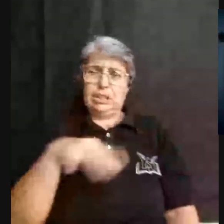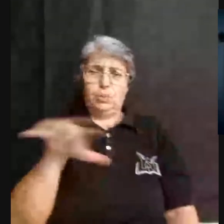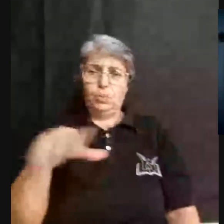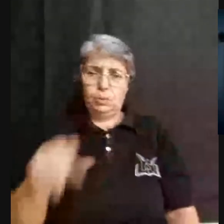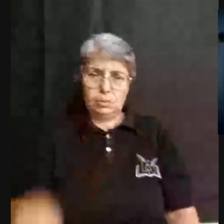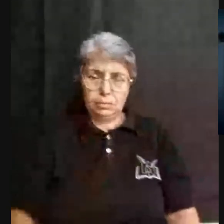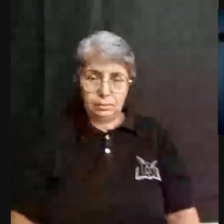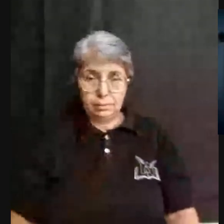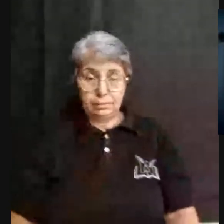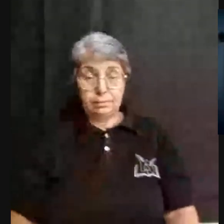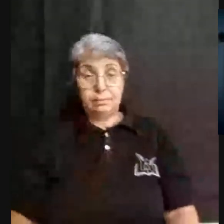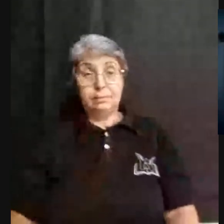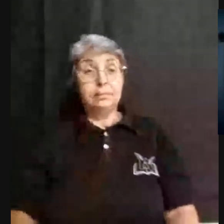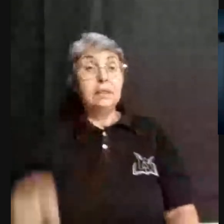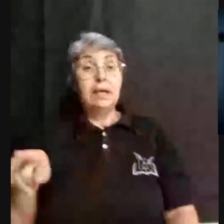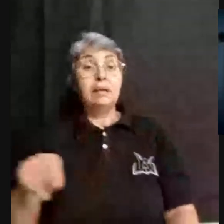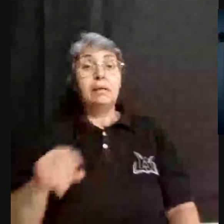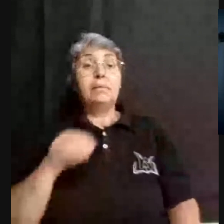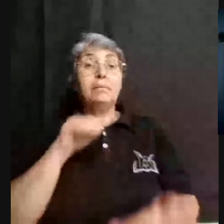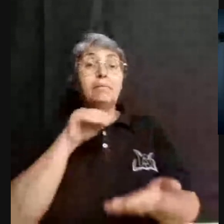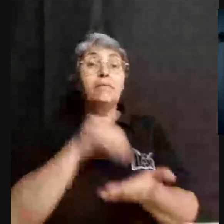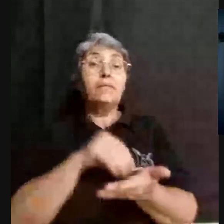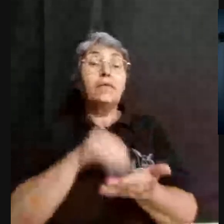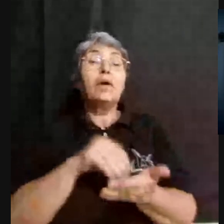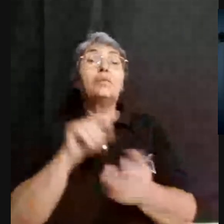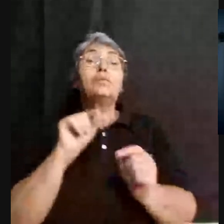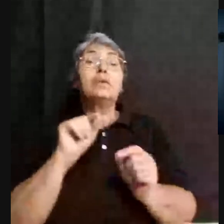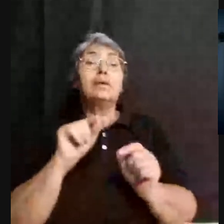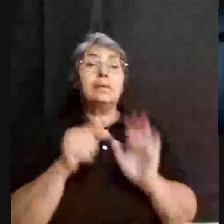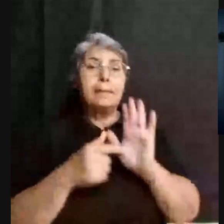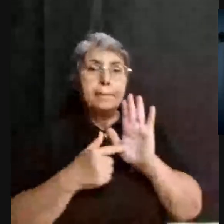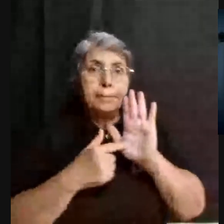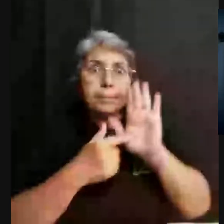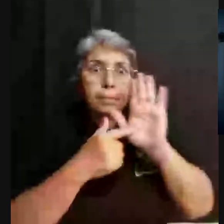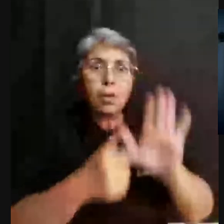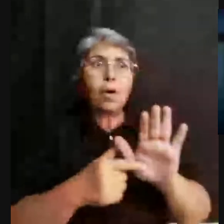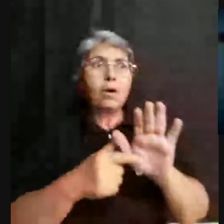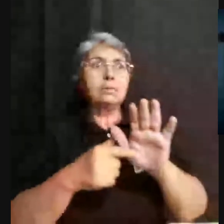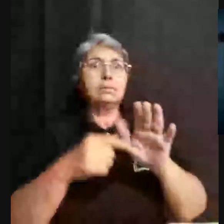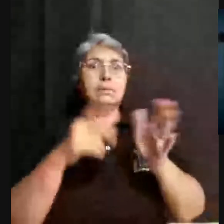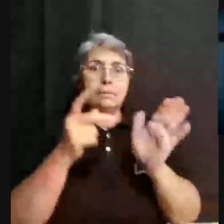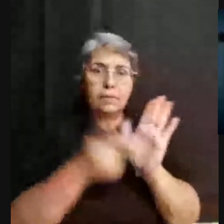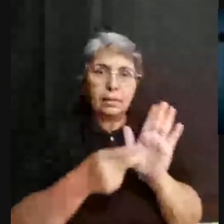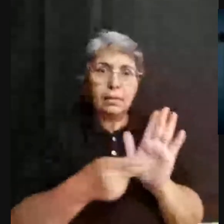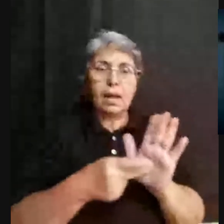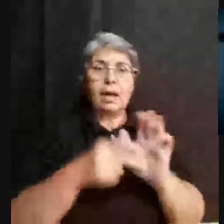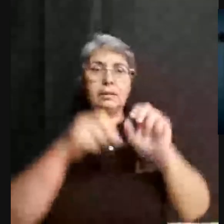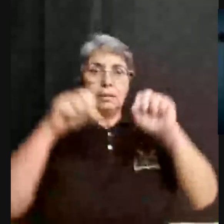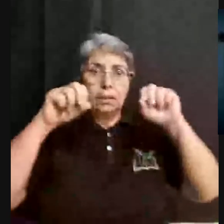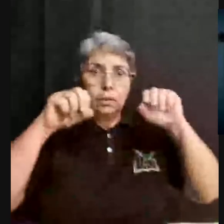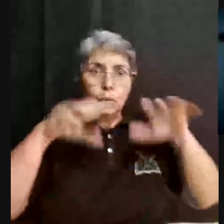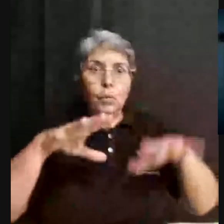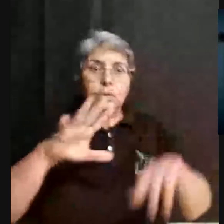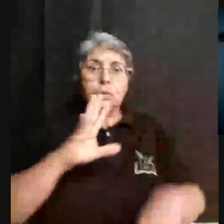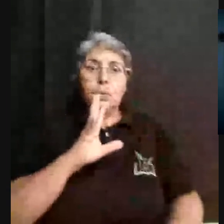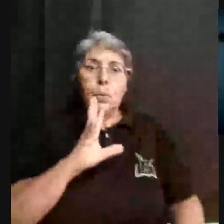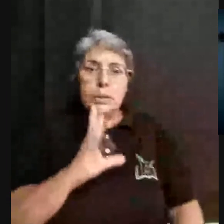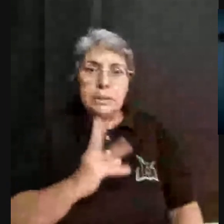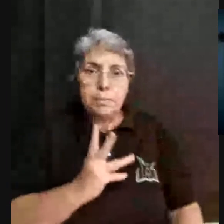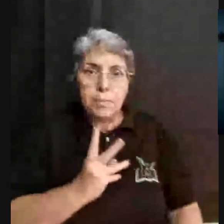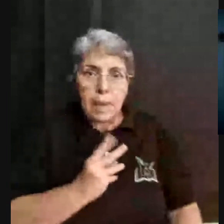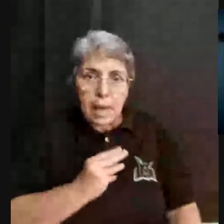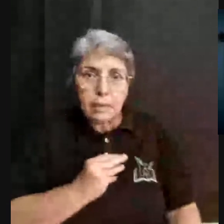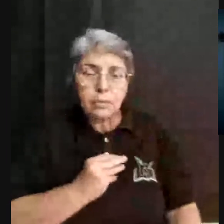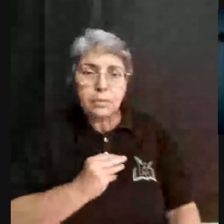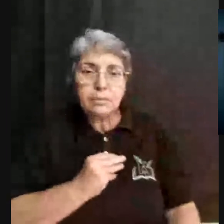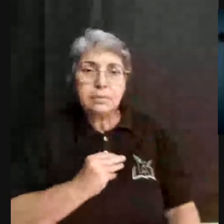apresentar à luz do dia esse espírito crítico. Tiveram que engolir os fatos a